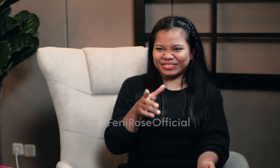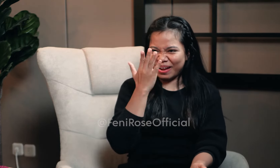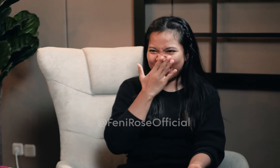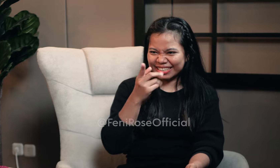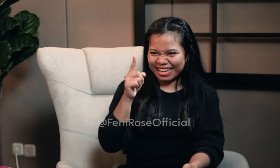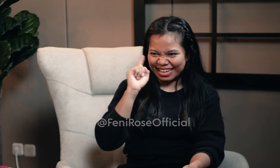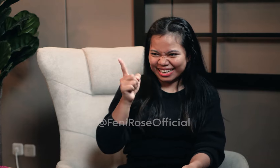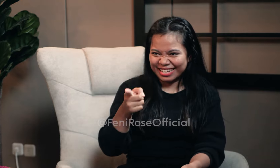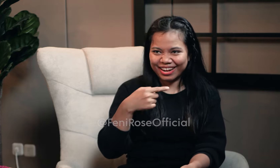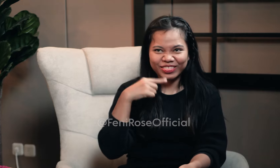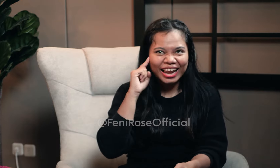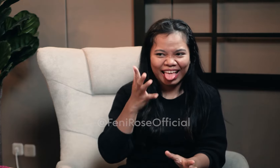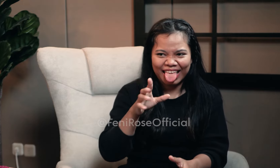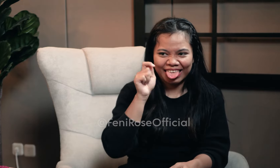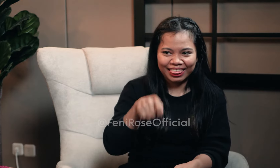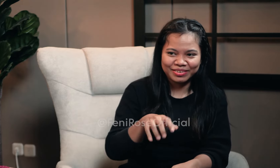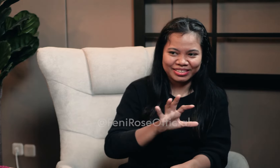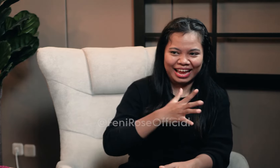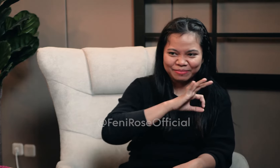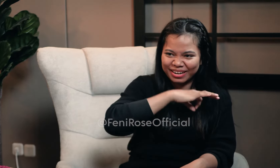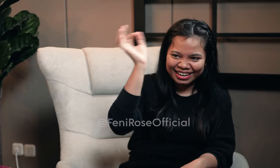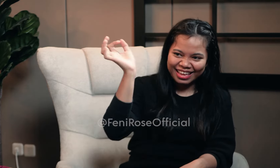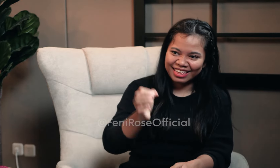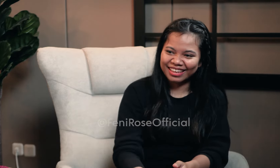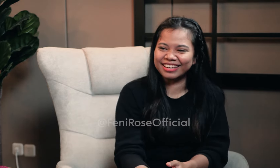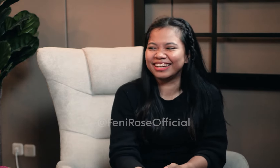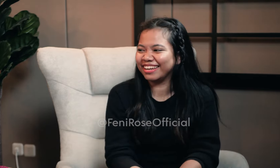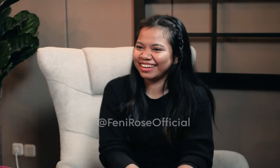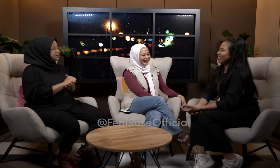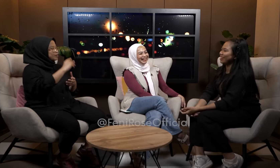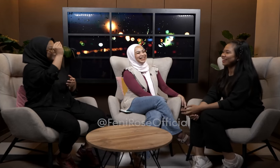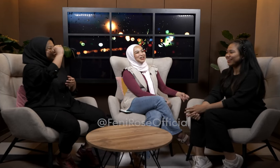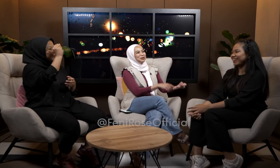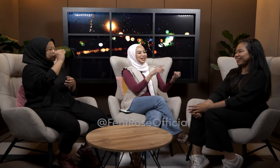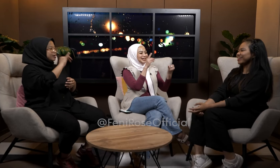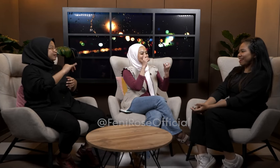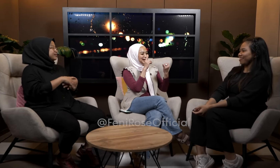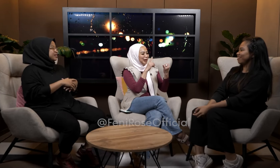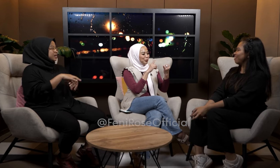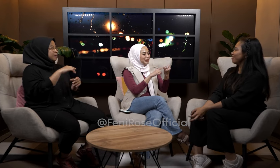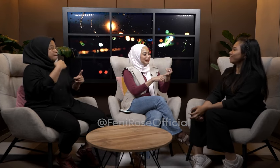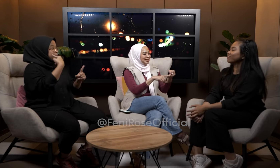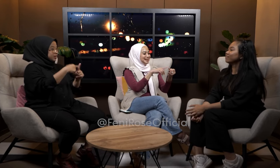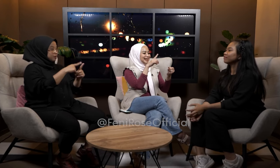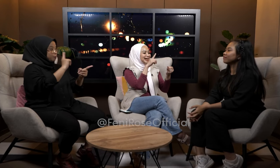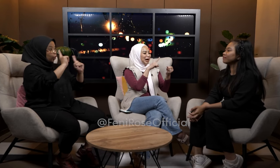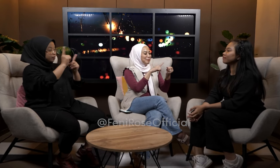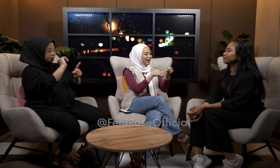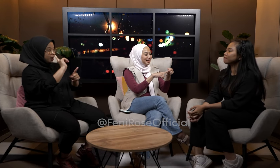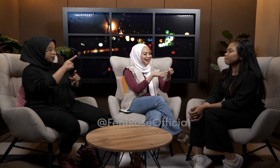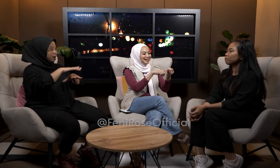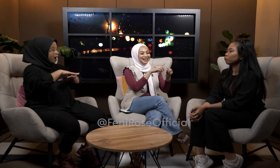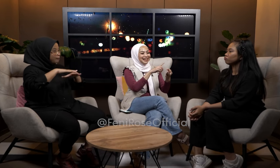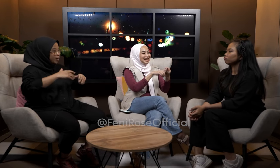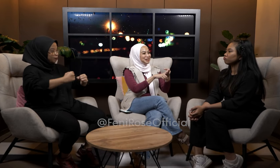enggak tahu itu bahasa daerah atau bahasa saya enggak tahu bingung ya udah ada istilah politik istilah keamanan dan lain